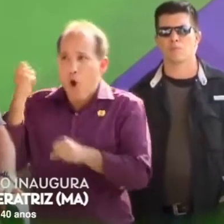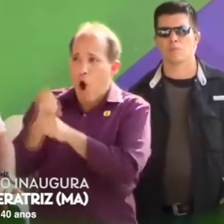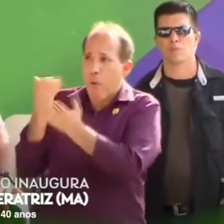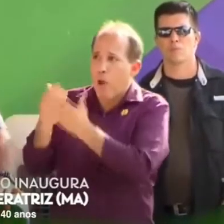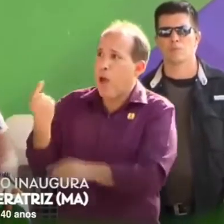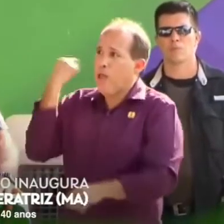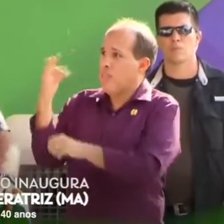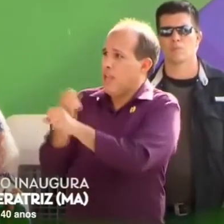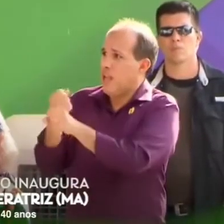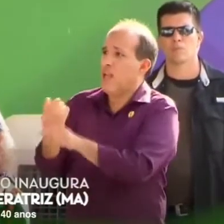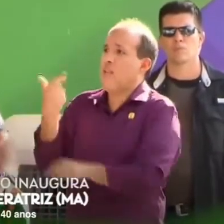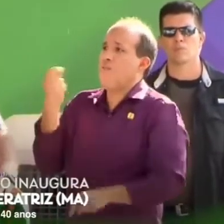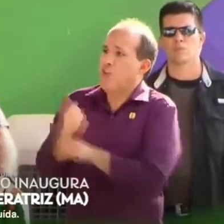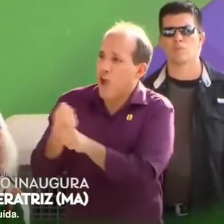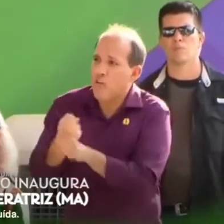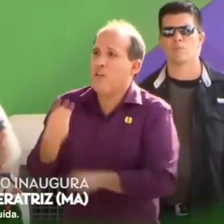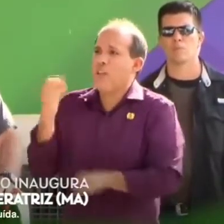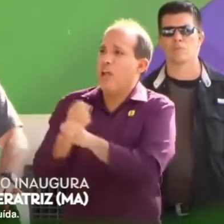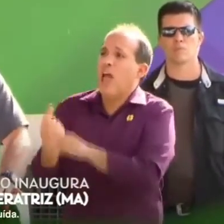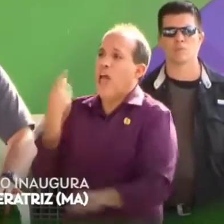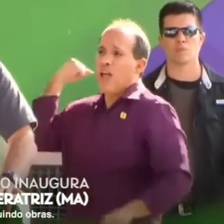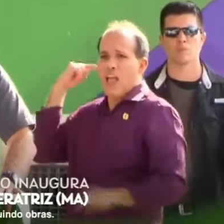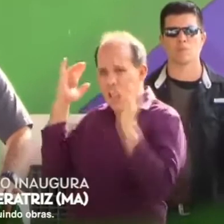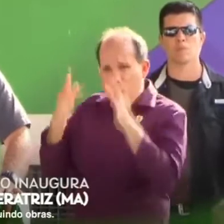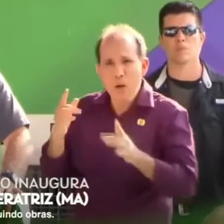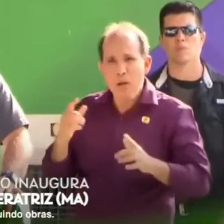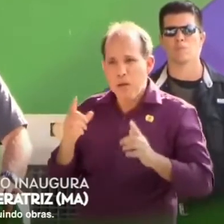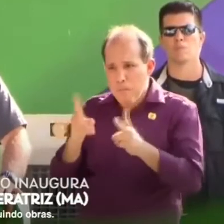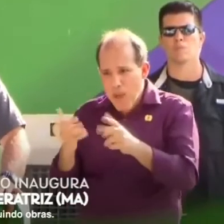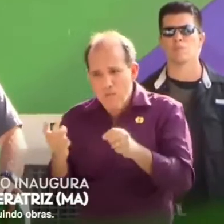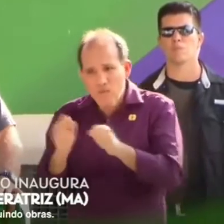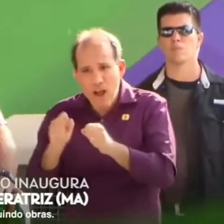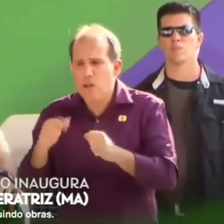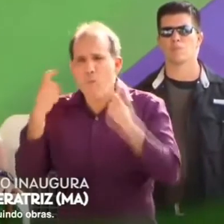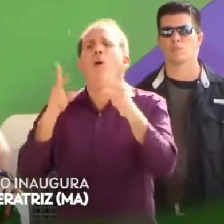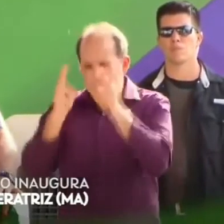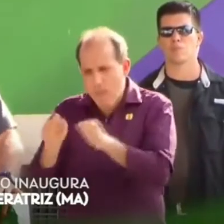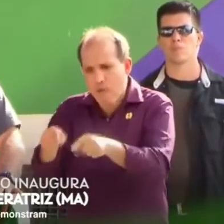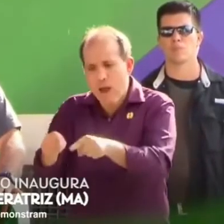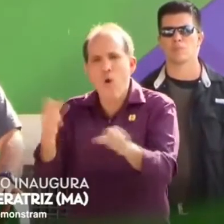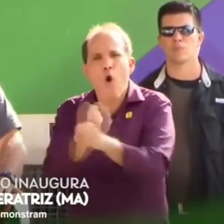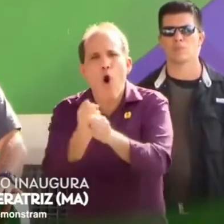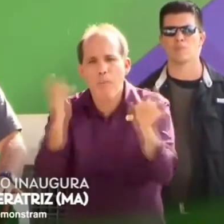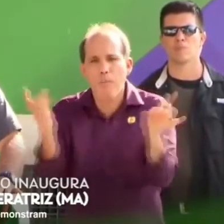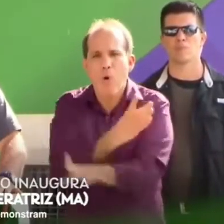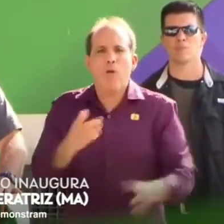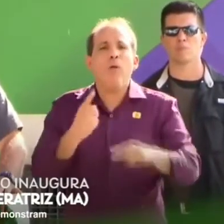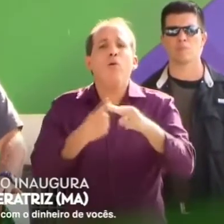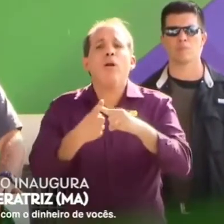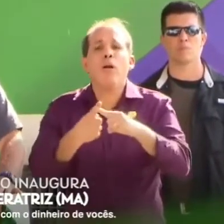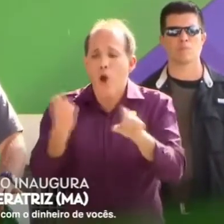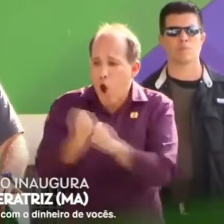há 10, 20, 30 ou 40 anos e não concluída. Nós estamos concluindo obras. Obras que bem